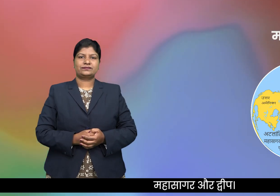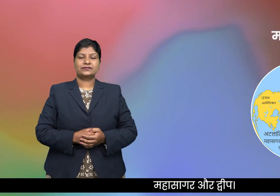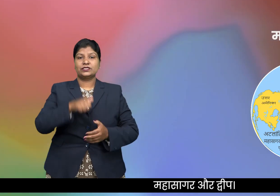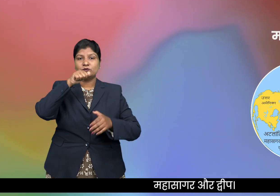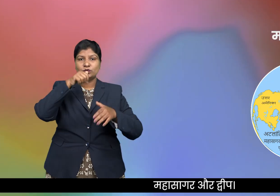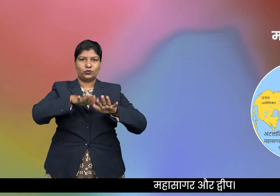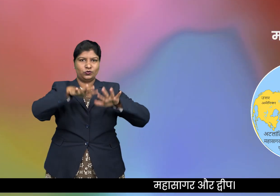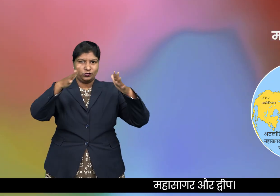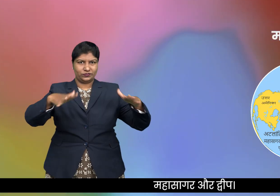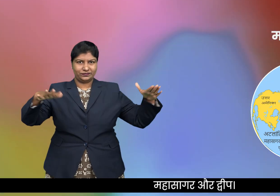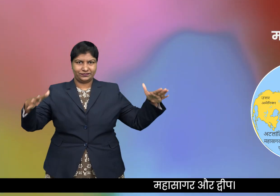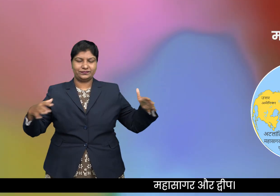महासागर और द्वीप।